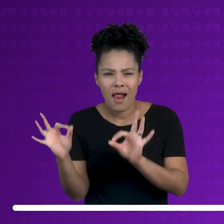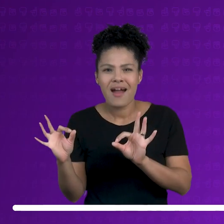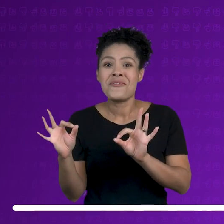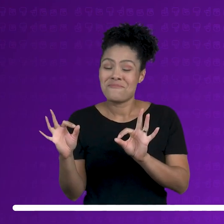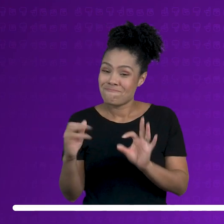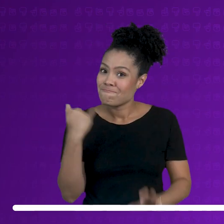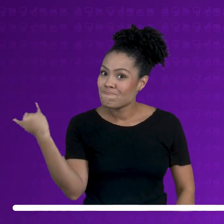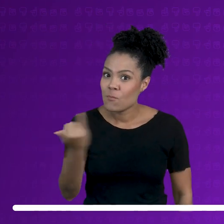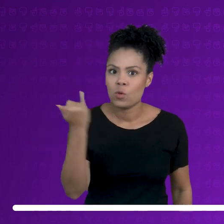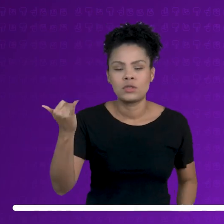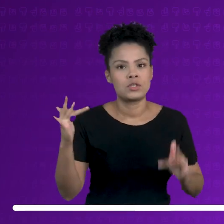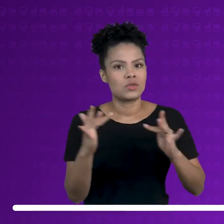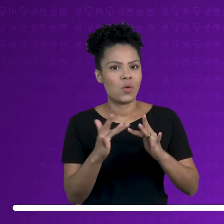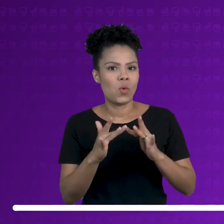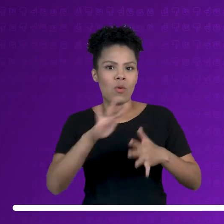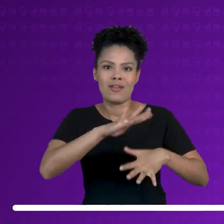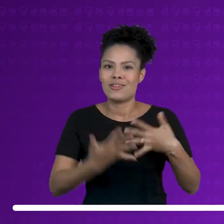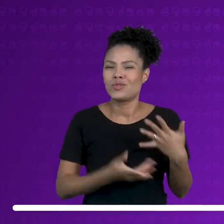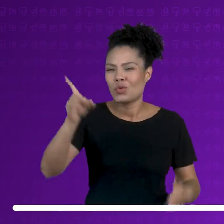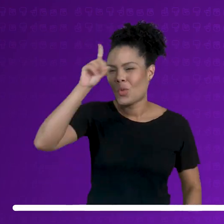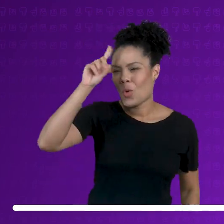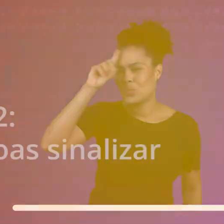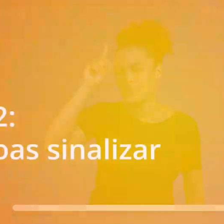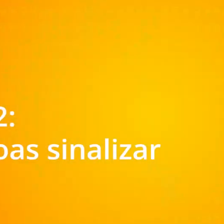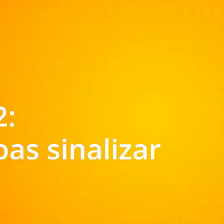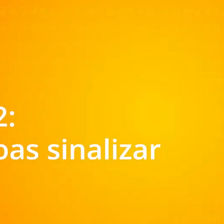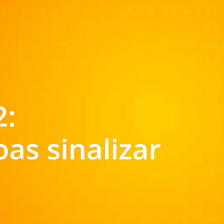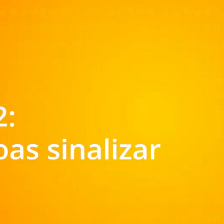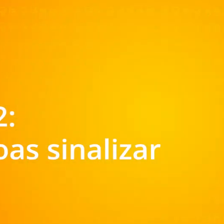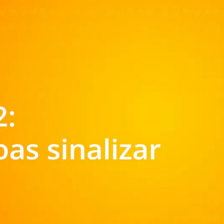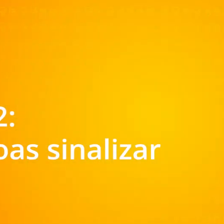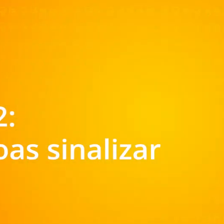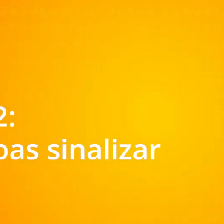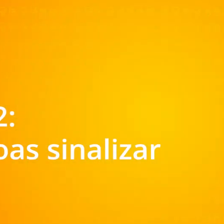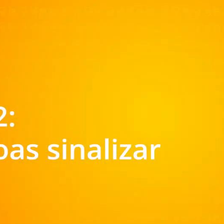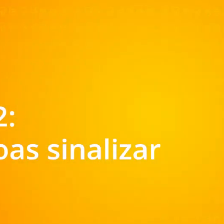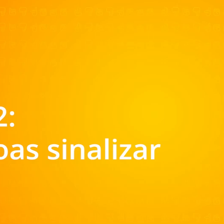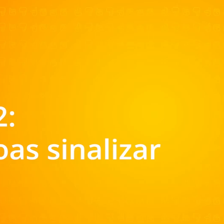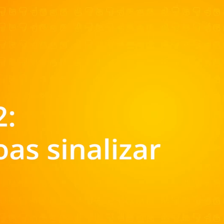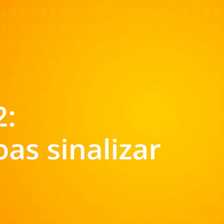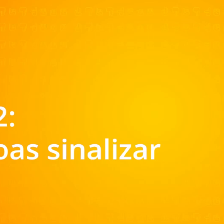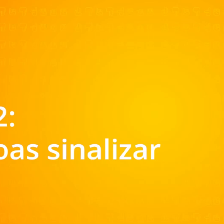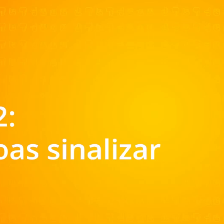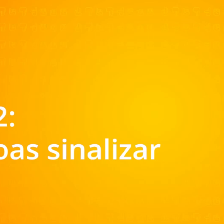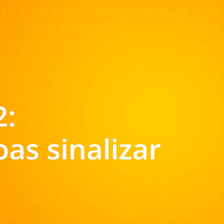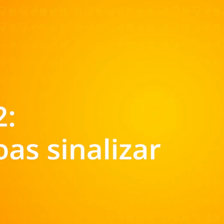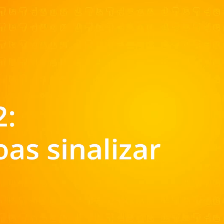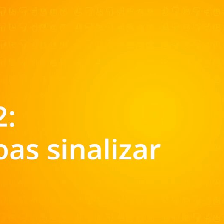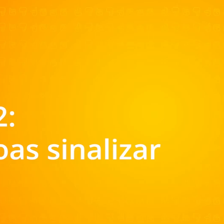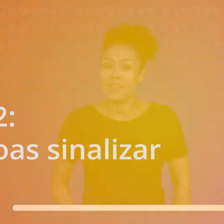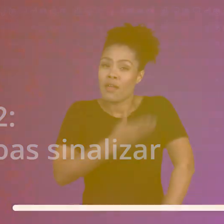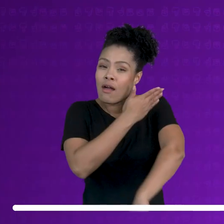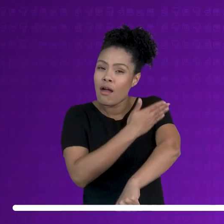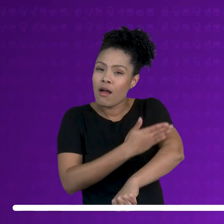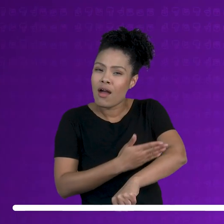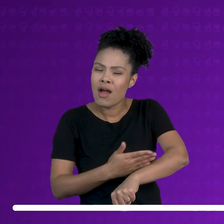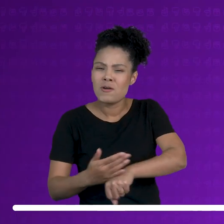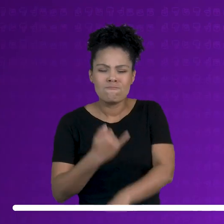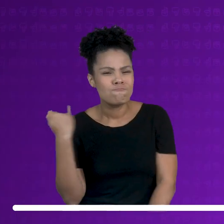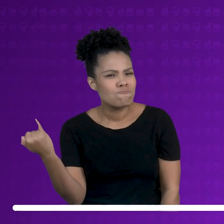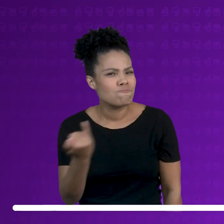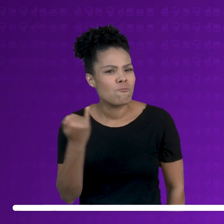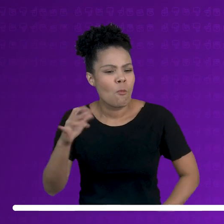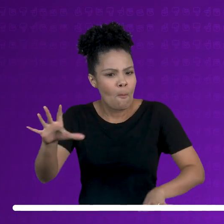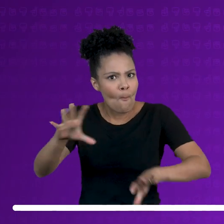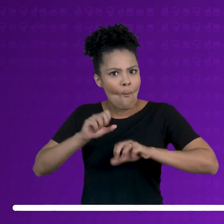importante ter contato com a Libras todos os dias. Outra dica. Ver outras pessoas sinalizar. Um dos hábitos que